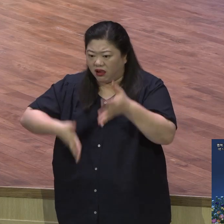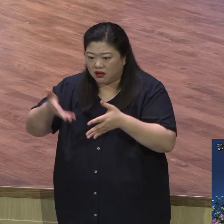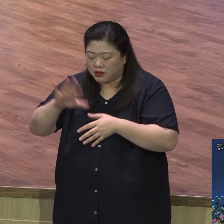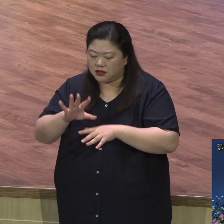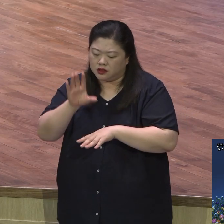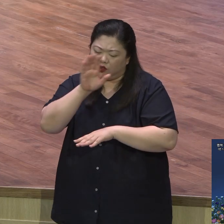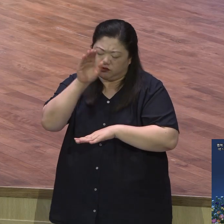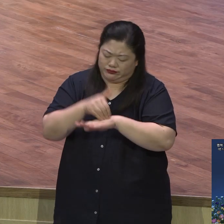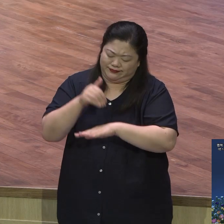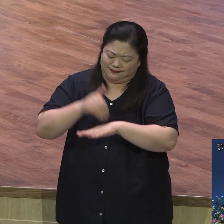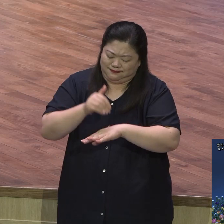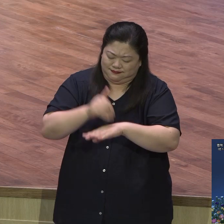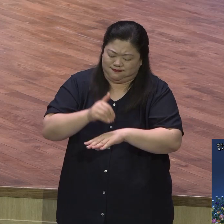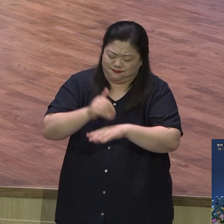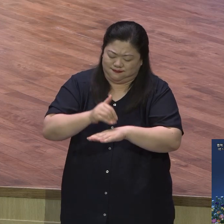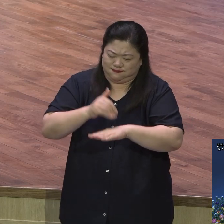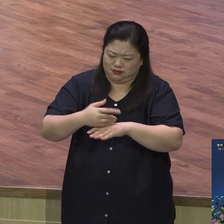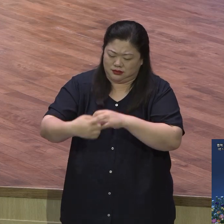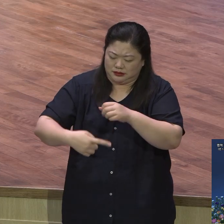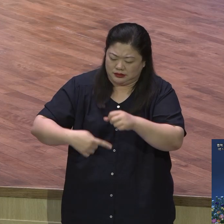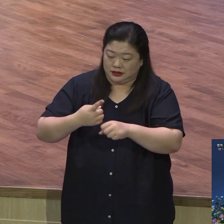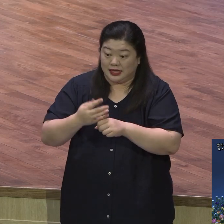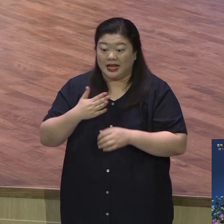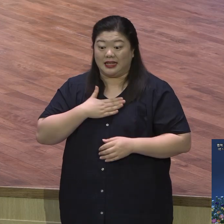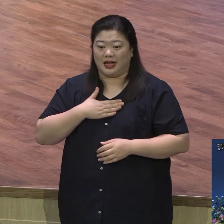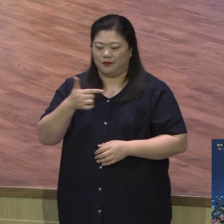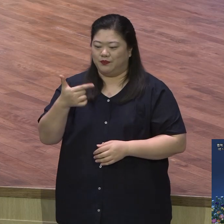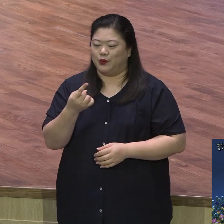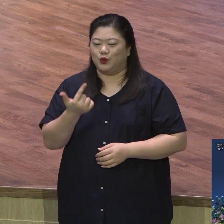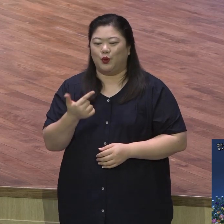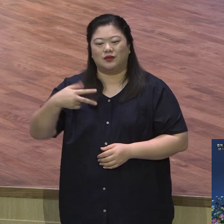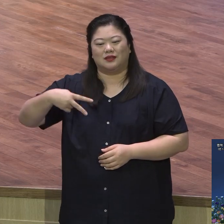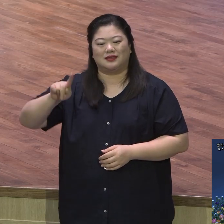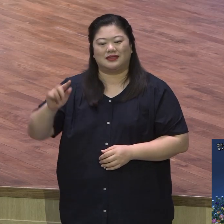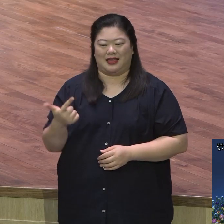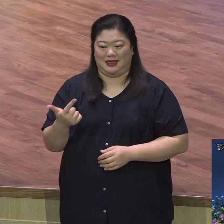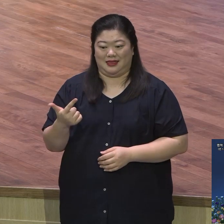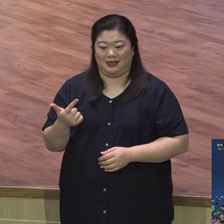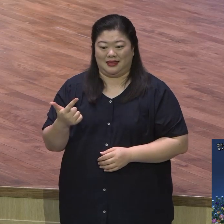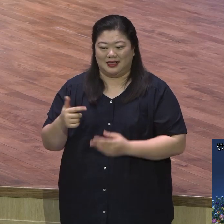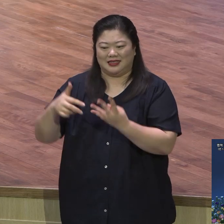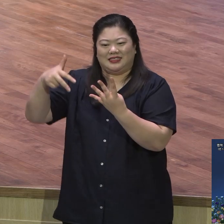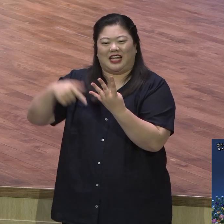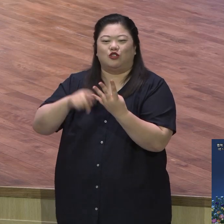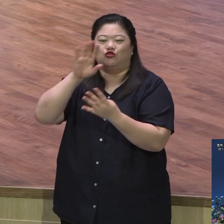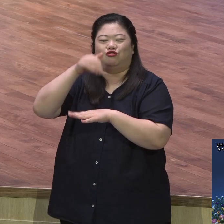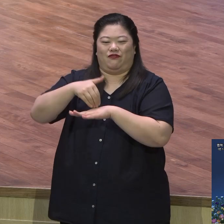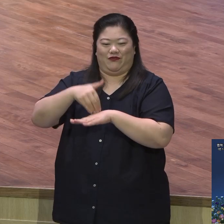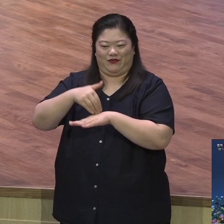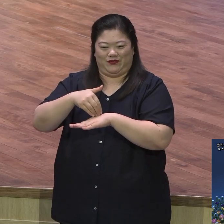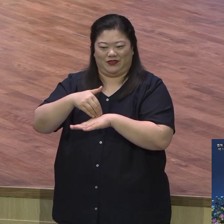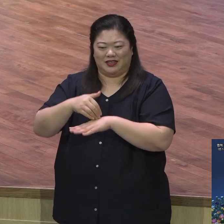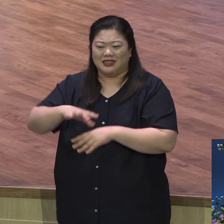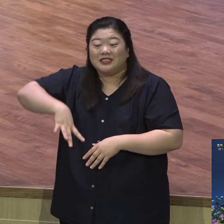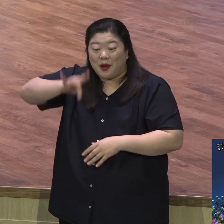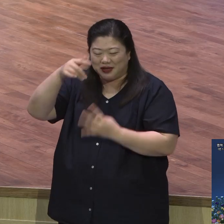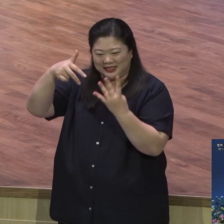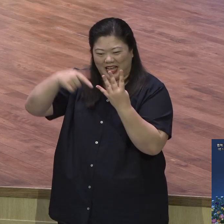제가 노산훈련소를 들어갔는데 사주를 딱 거치고 나니까 얼마나